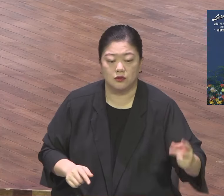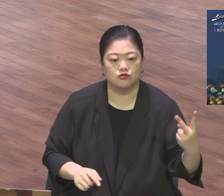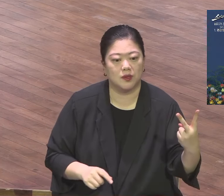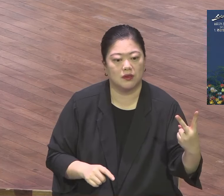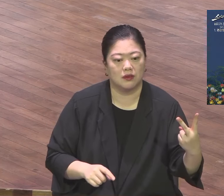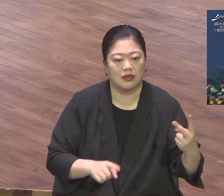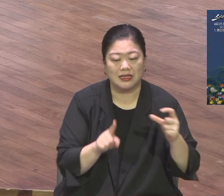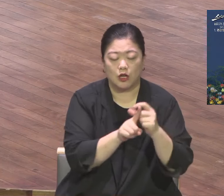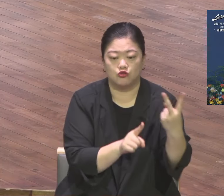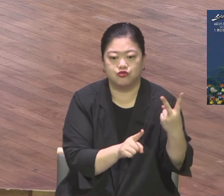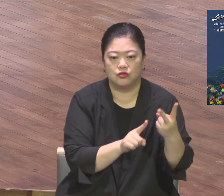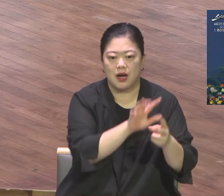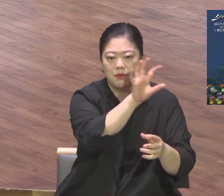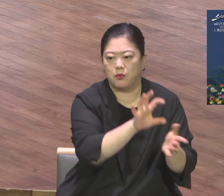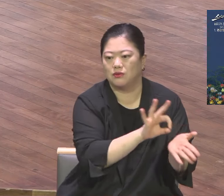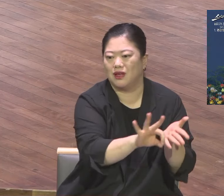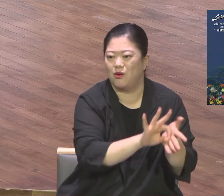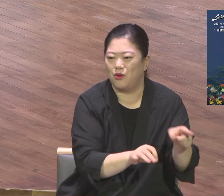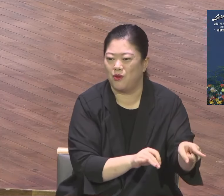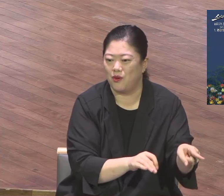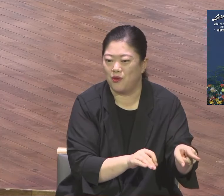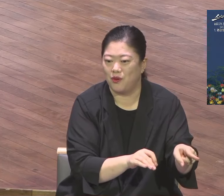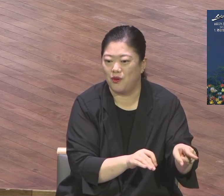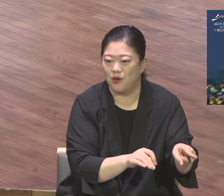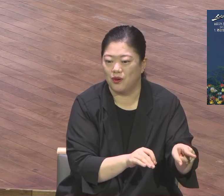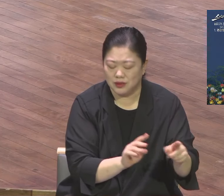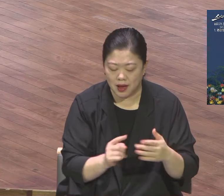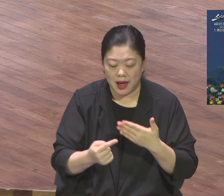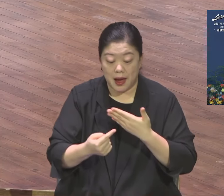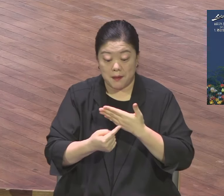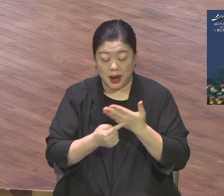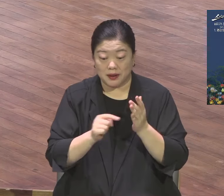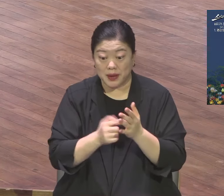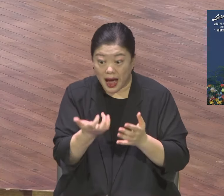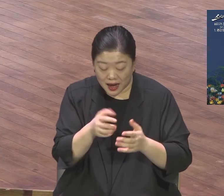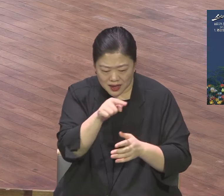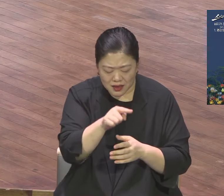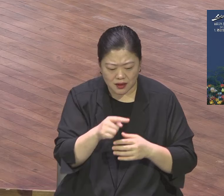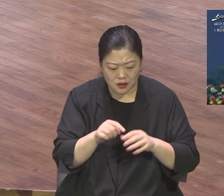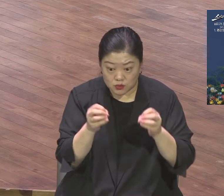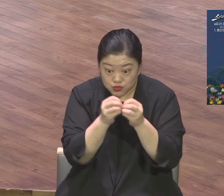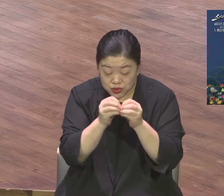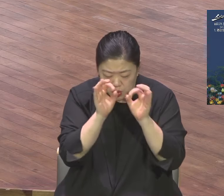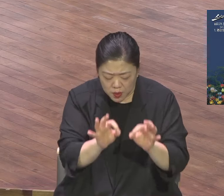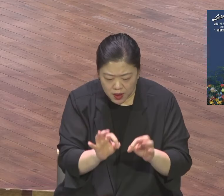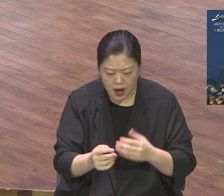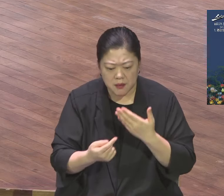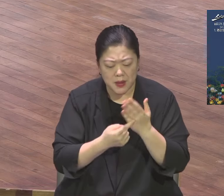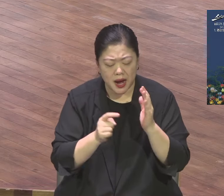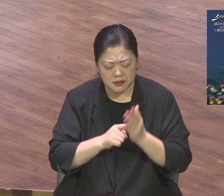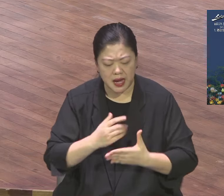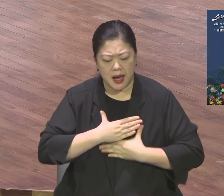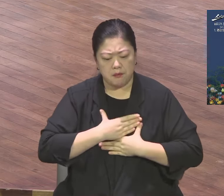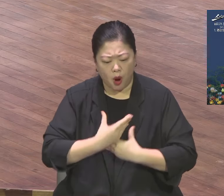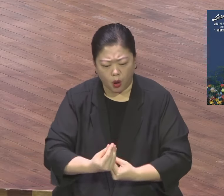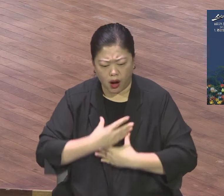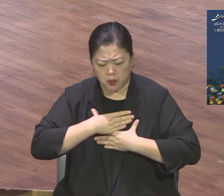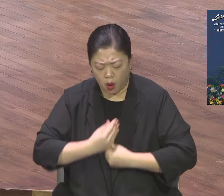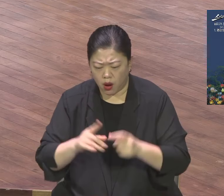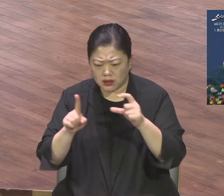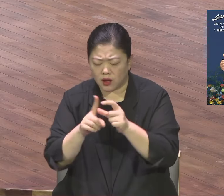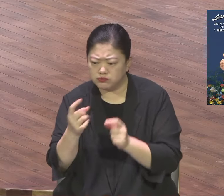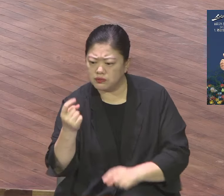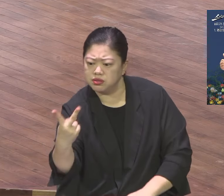보호하신다는 뜻이 있는 거예요. 지금 마음의 평안 이것도 있지만은 이거 하고 그 다음에